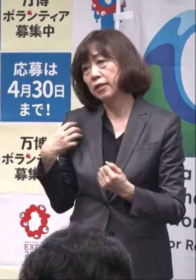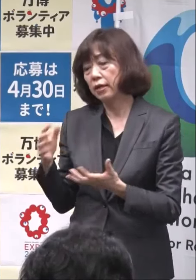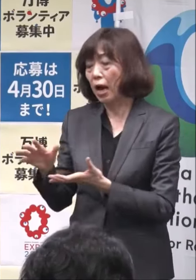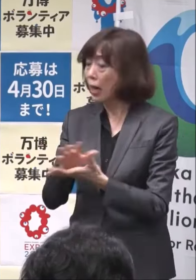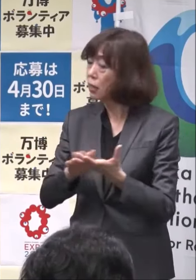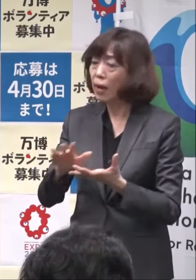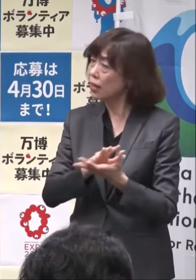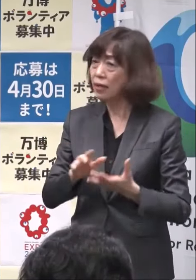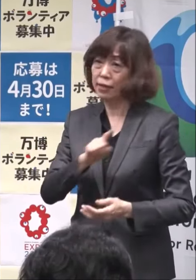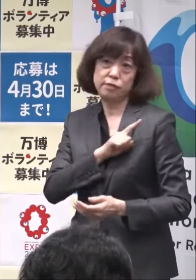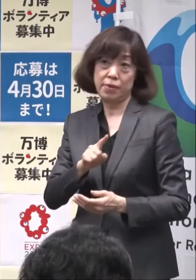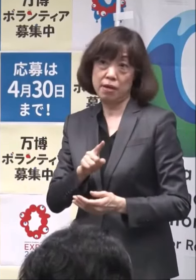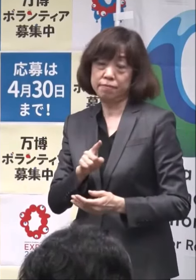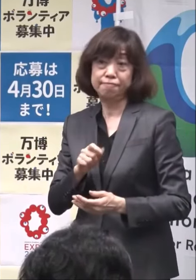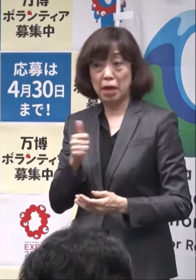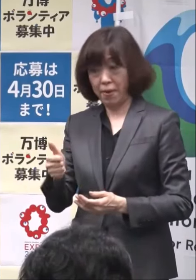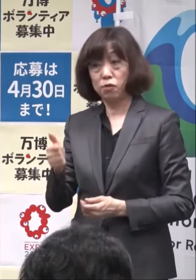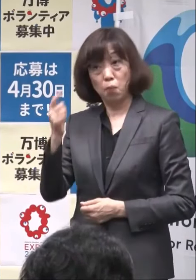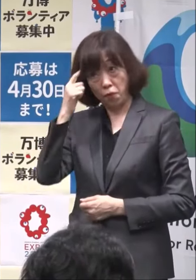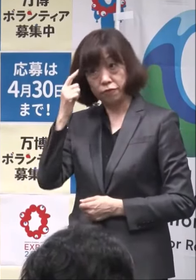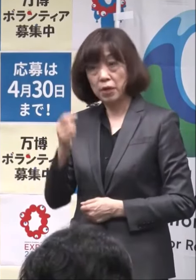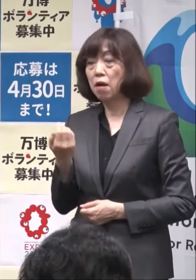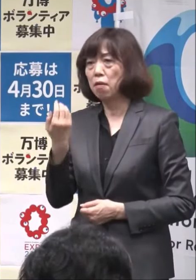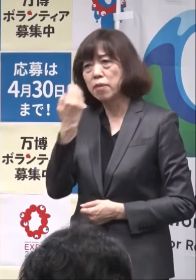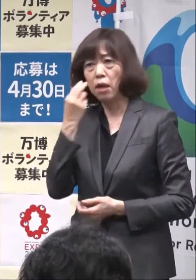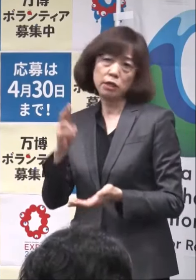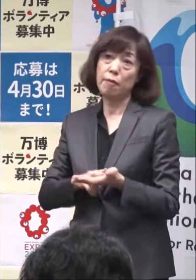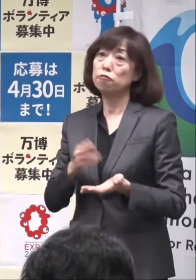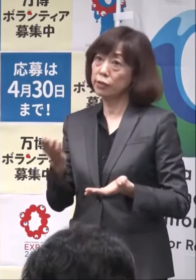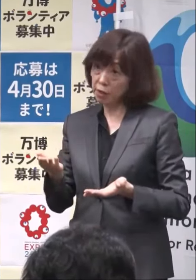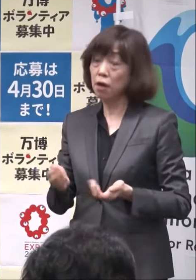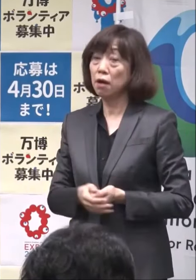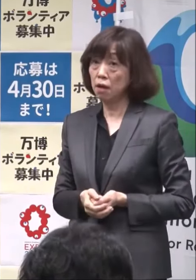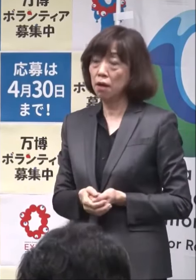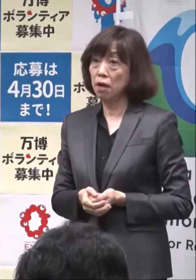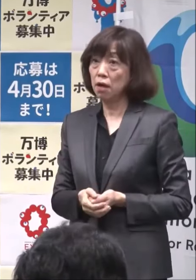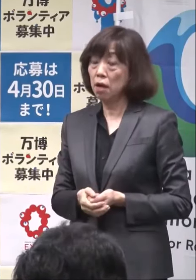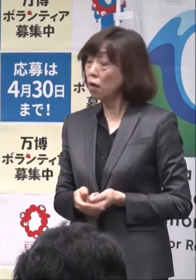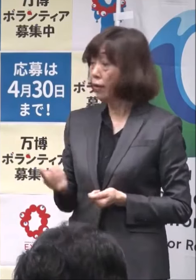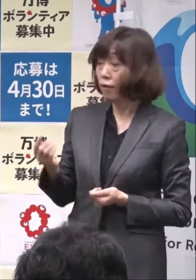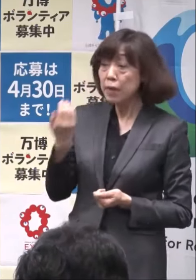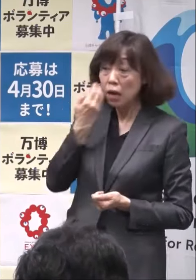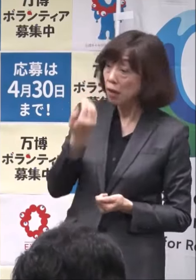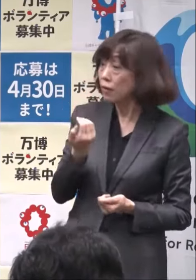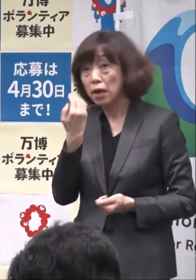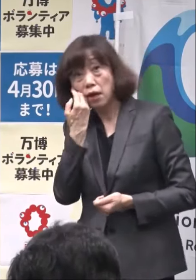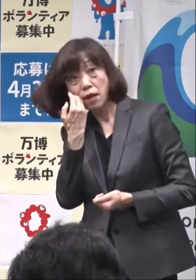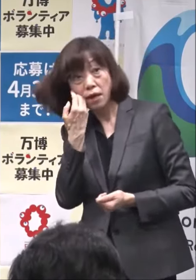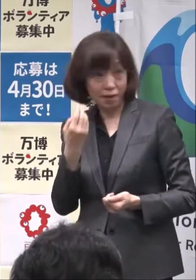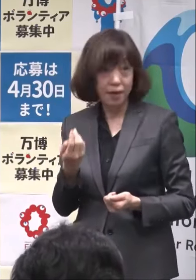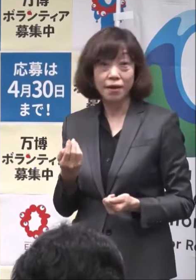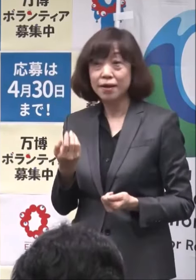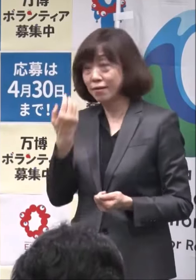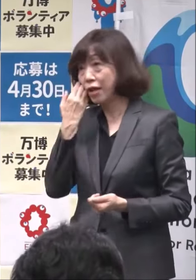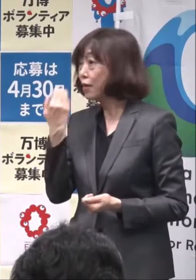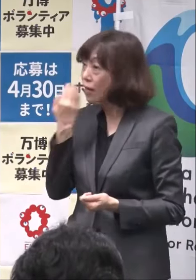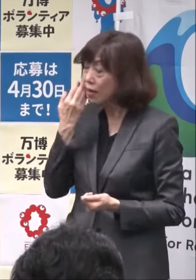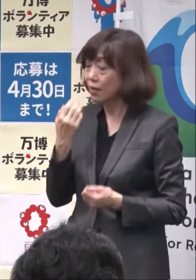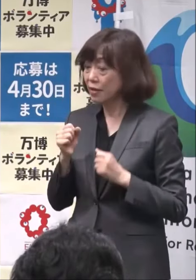くないので、誰が決めるかわからないみたいな、お見合いするみたいなのは一番良くないと思います。